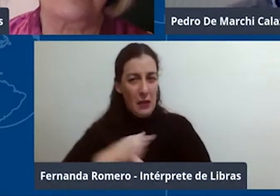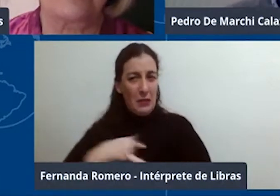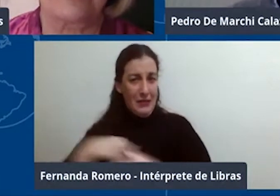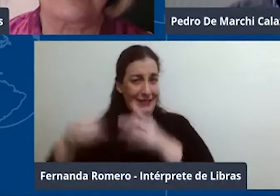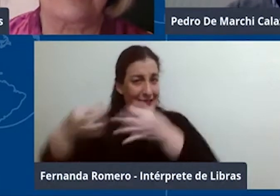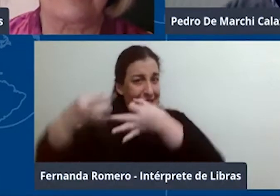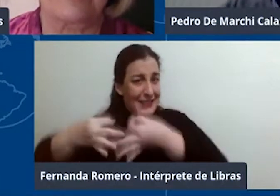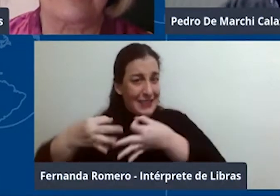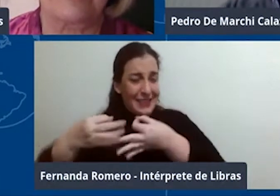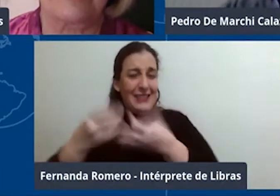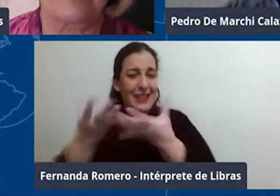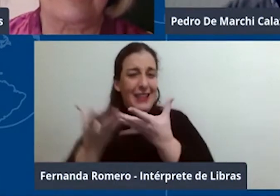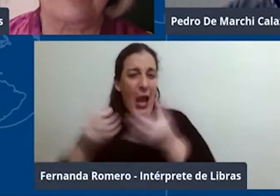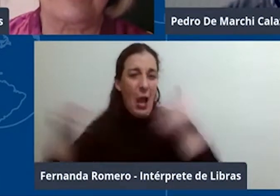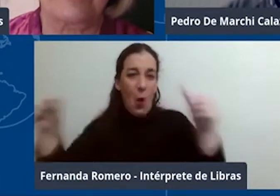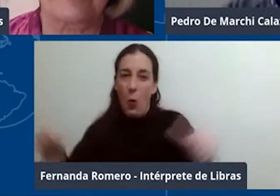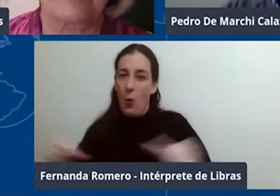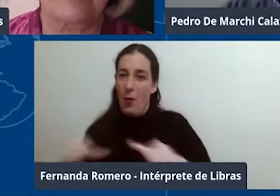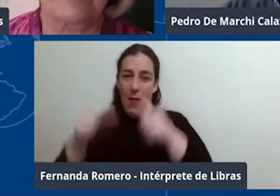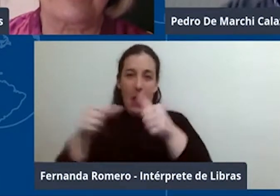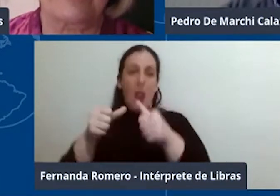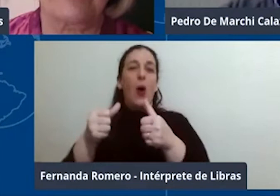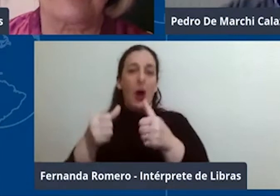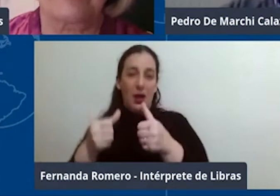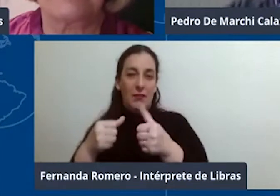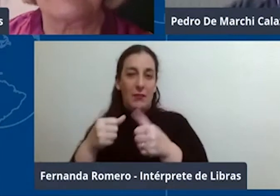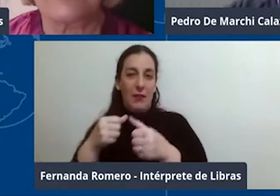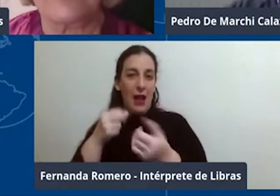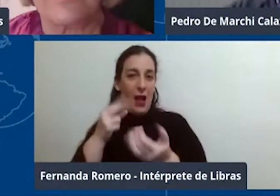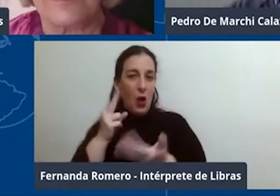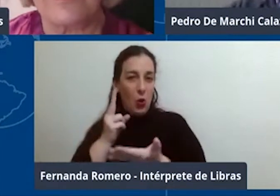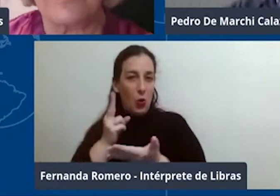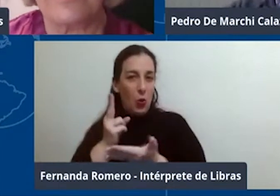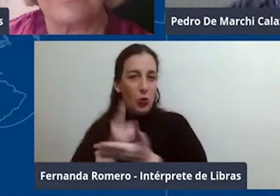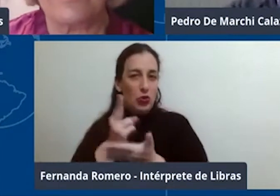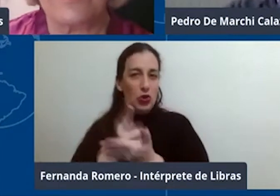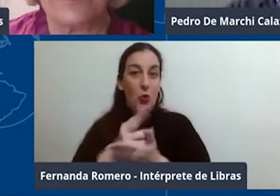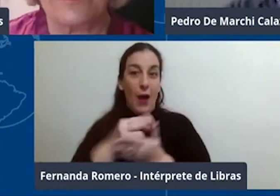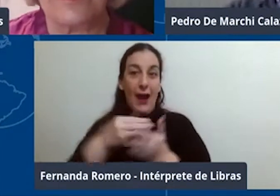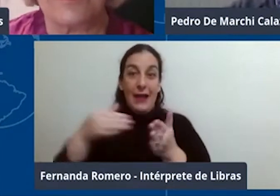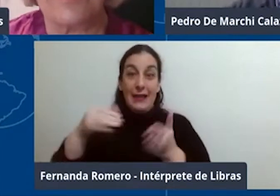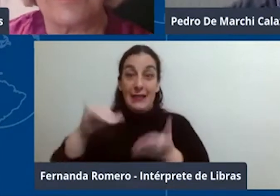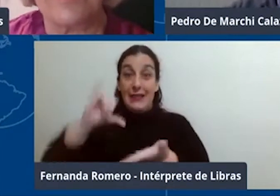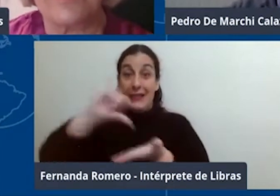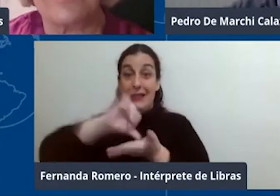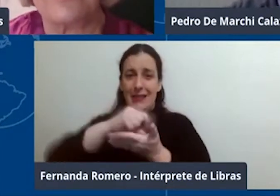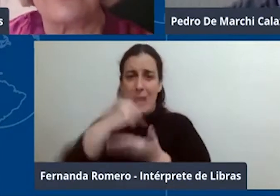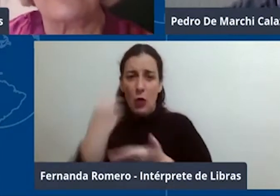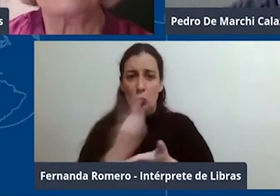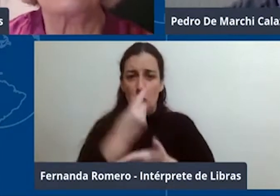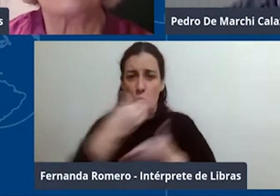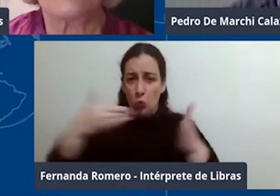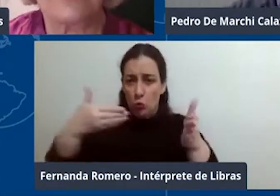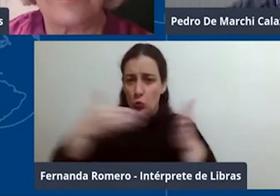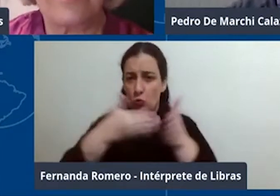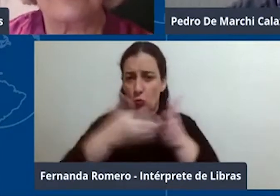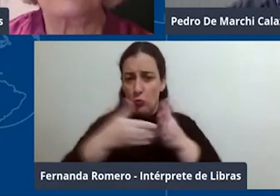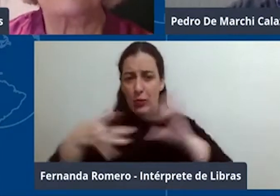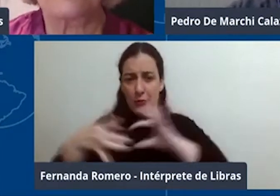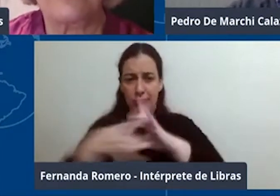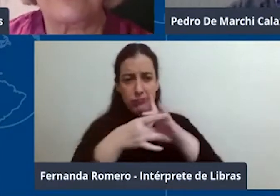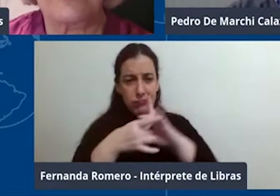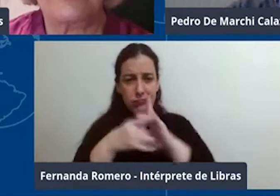uma manutenção do Centro Único de Fronteira integrado, que tem uma grande agilidade para o comércio exterior. Isso é muito